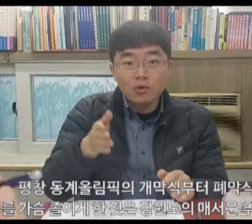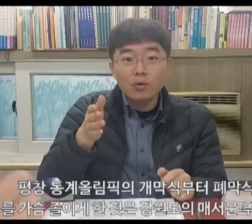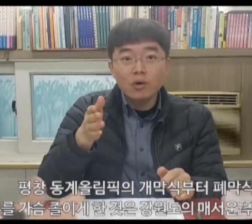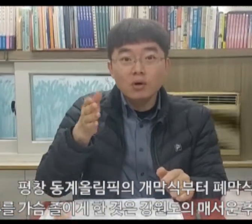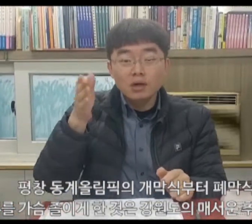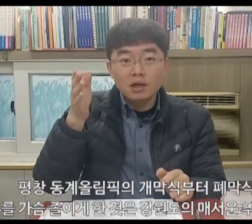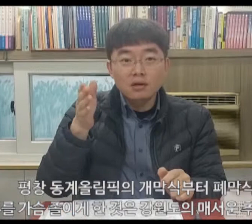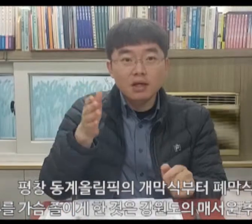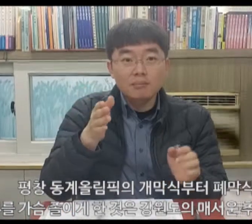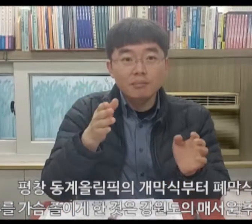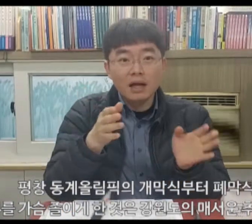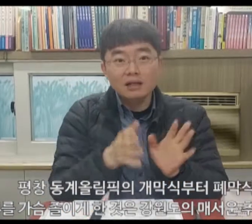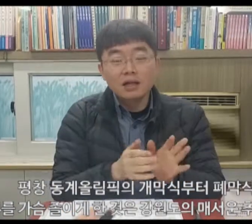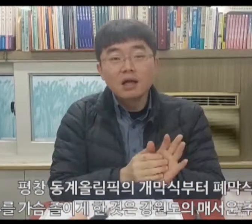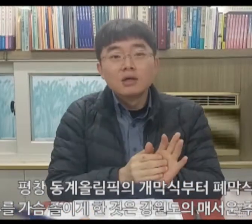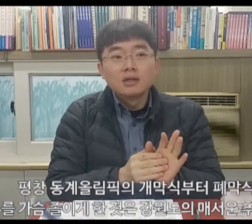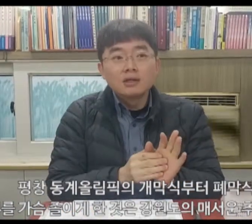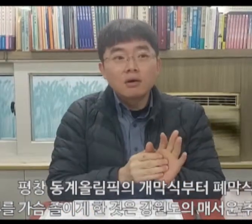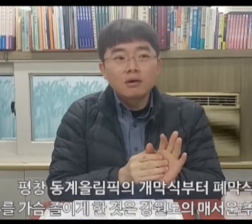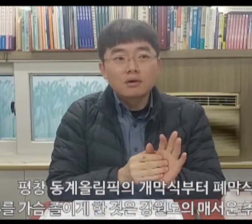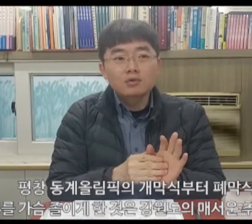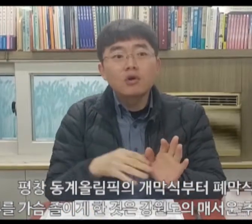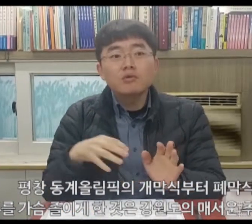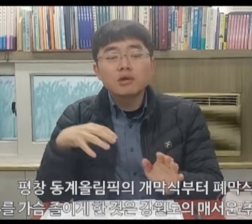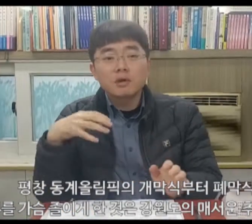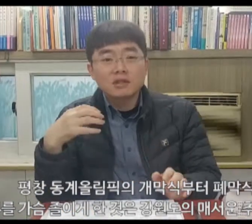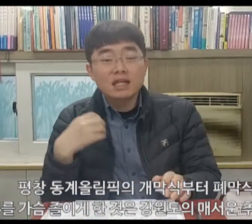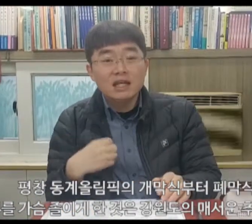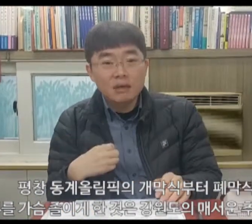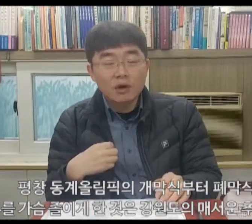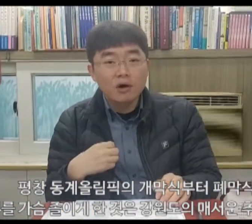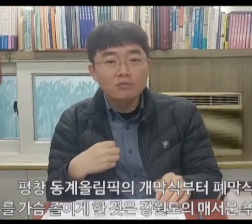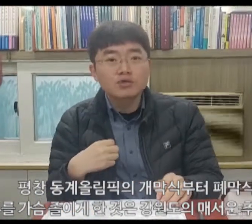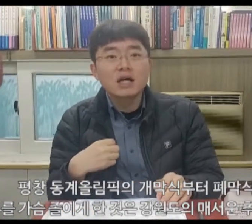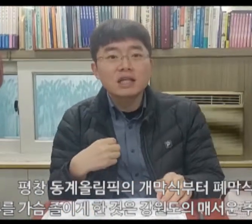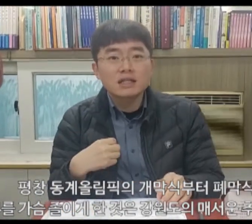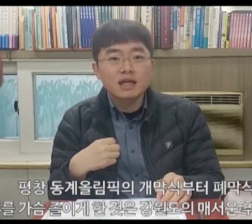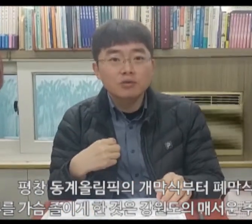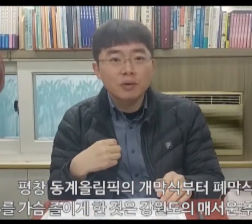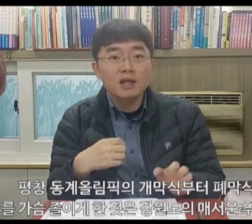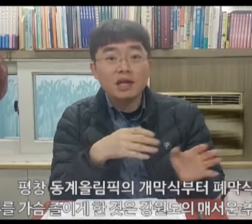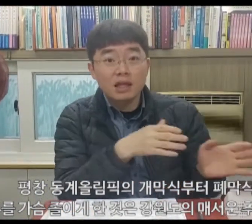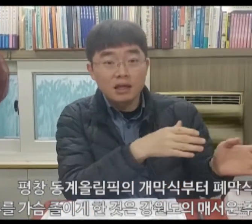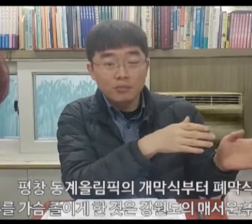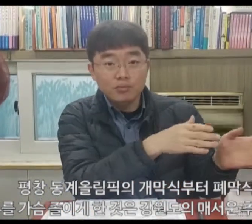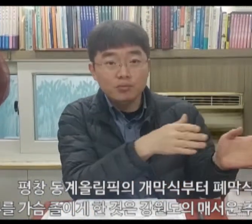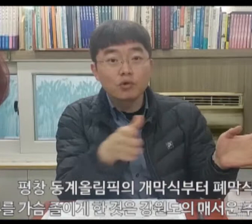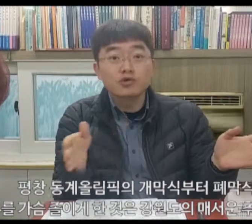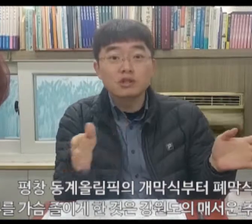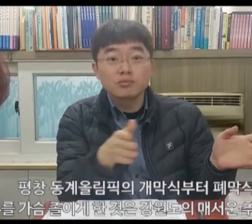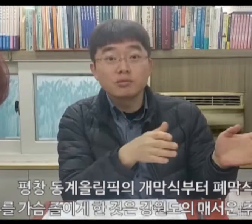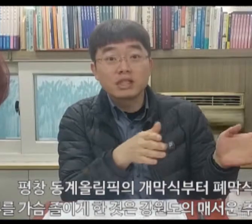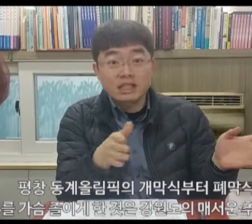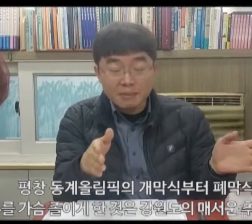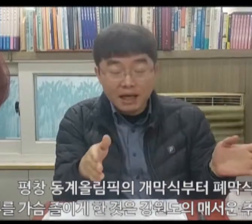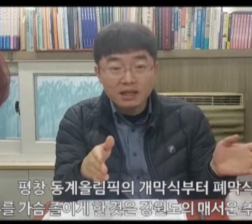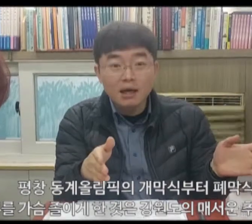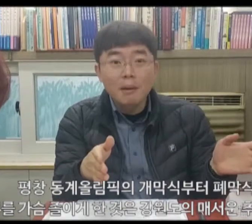끊어주고 이렇게 하는데, 주어 부분을 먼저 살리게 되면 문장 자체가 좀 편안하게 볼 수 있는 부분이 있지만,